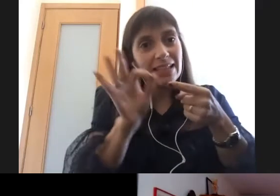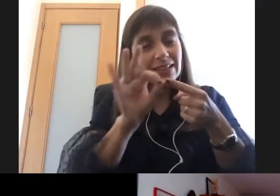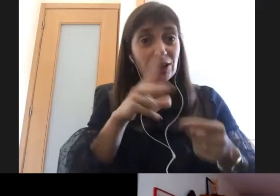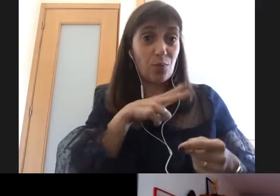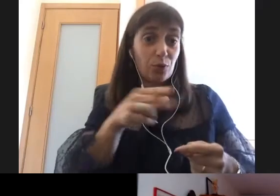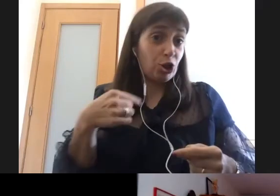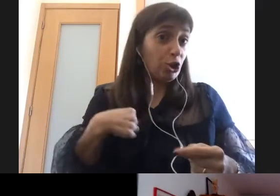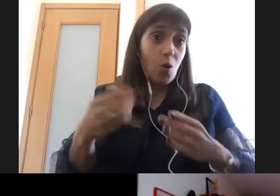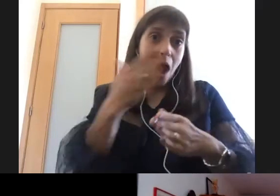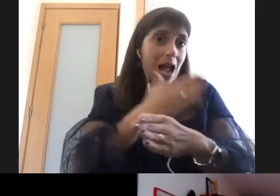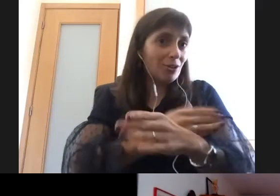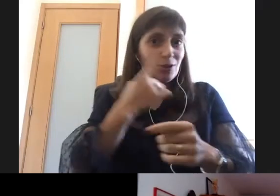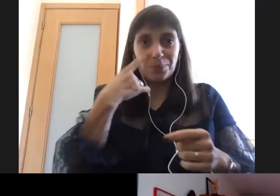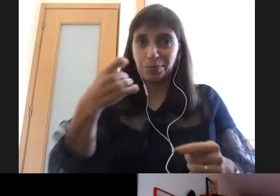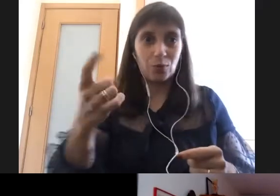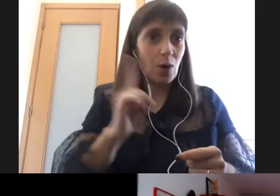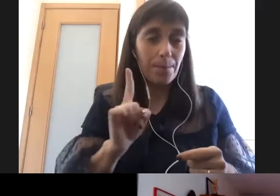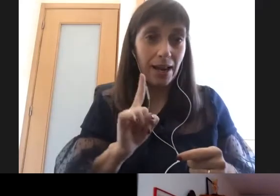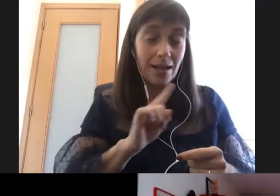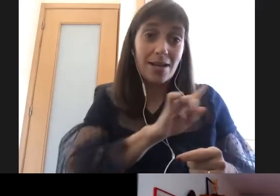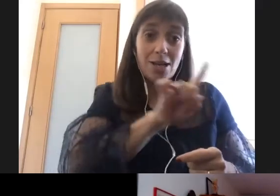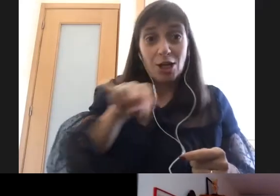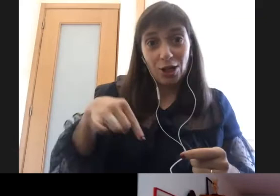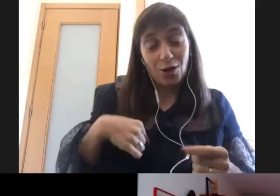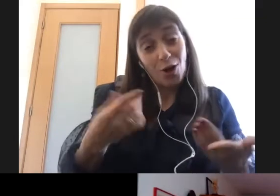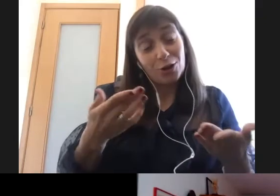ainda reparado, que deixamos aí.